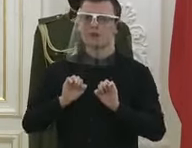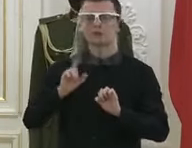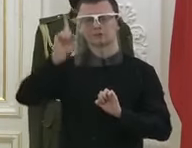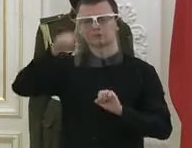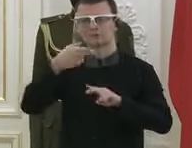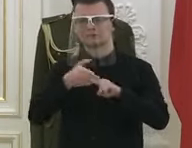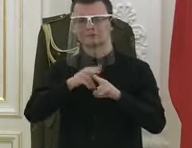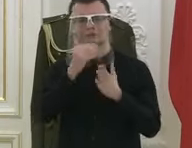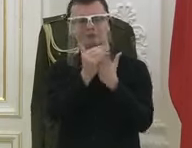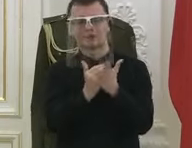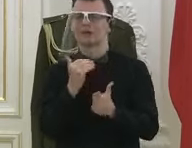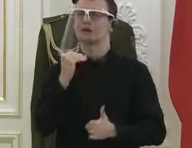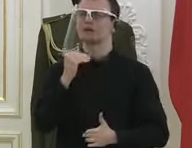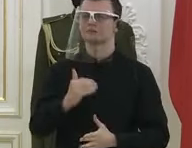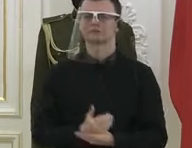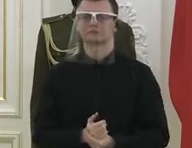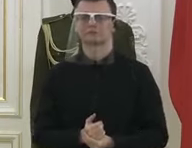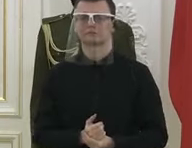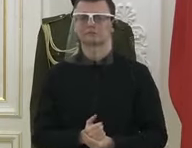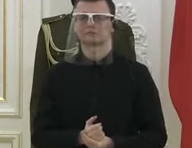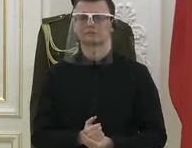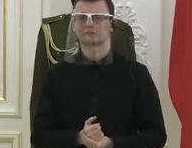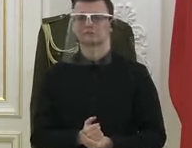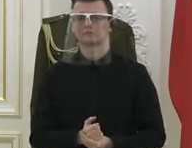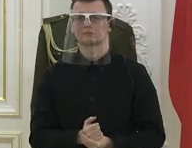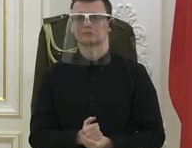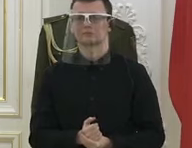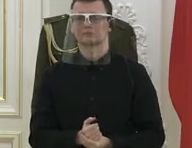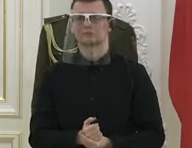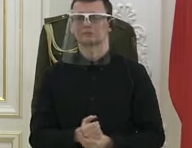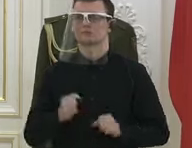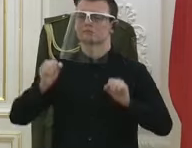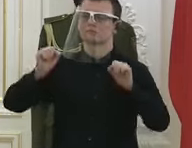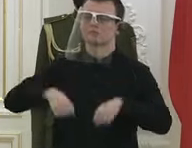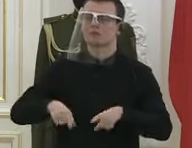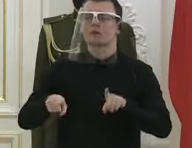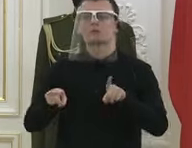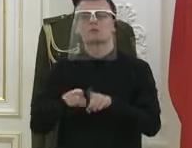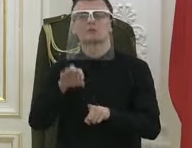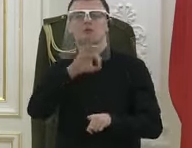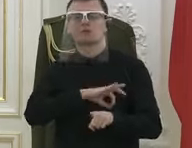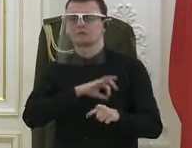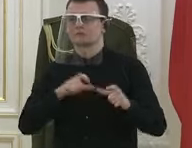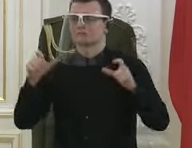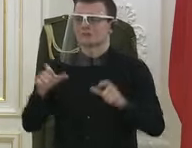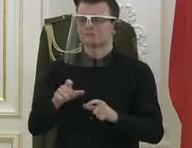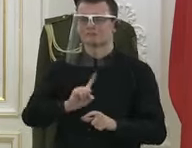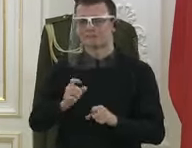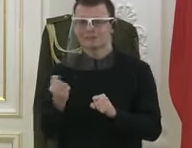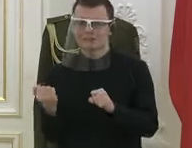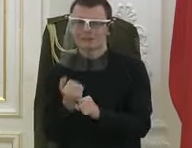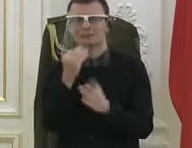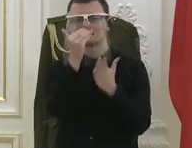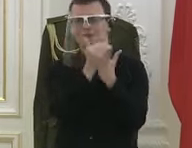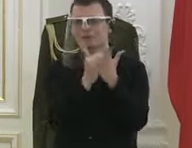na stosowanie pewnych, nie oszukujmy się, sankcji, muszą być sformułowane w sposób jednoznaczny i co do tego